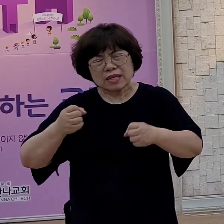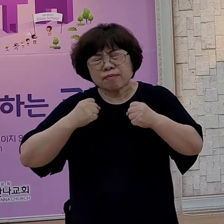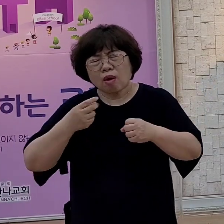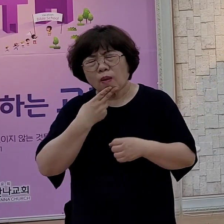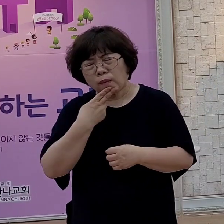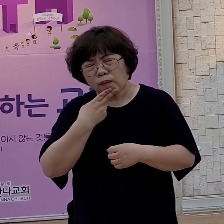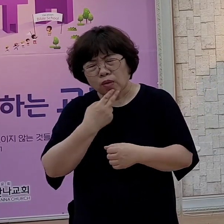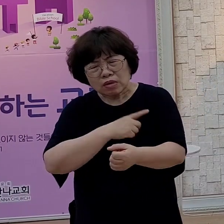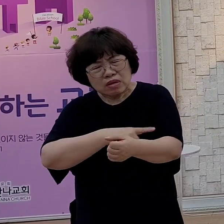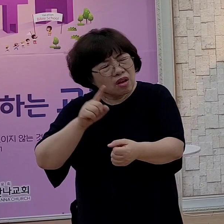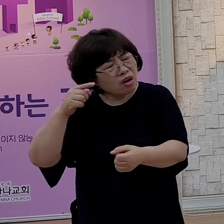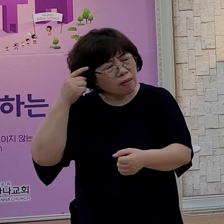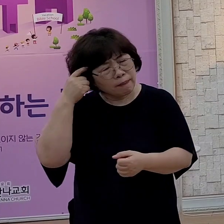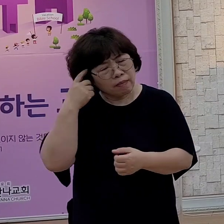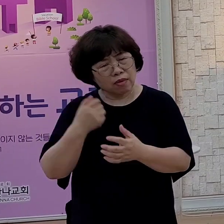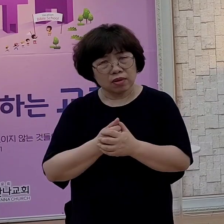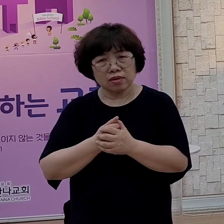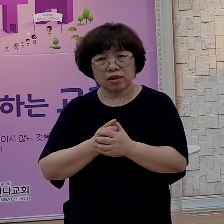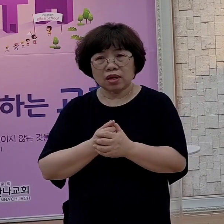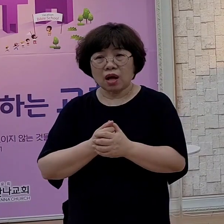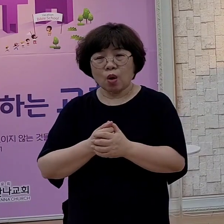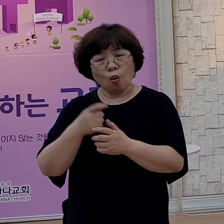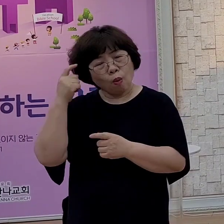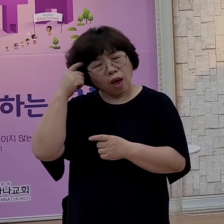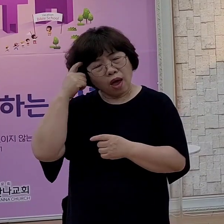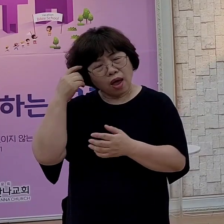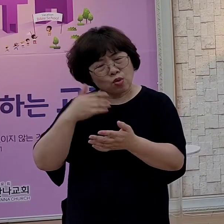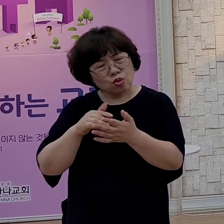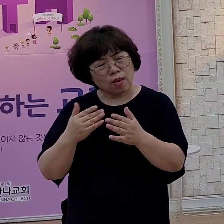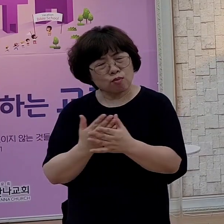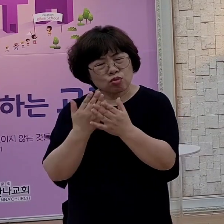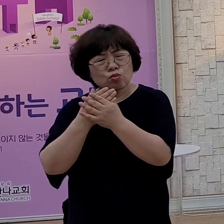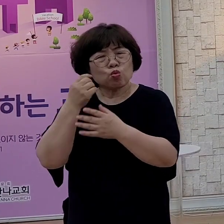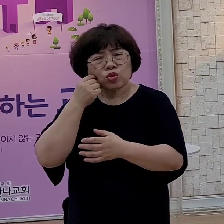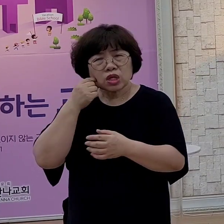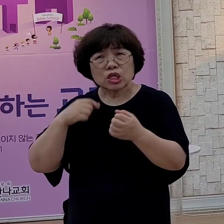없고 왜 우리 교회가 숫자도 부흥도 없고 왜 그럴까?